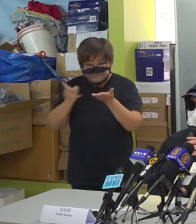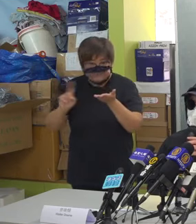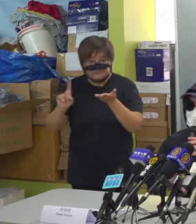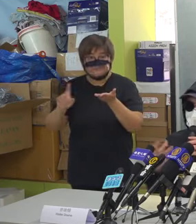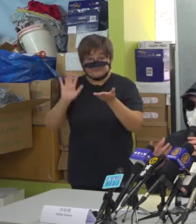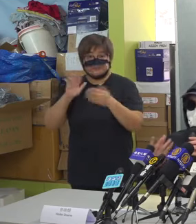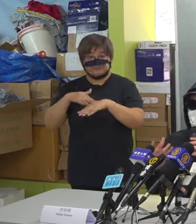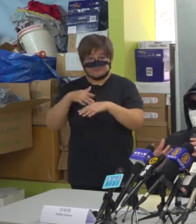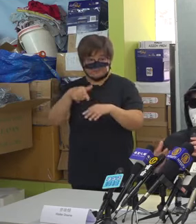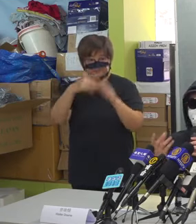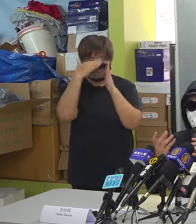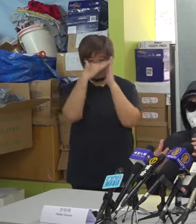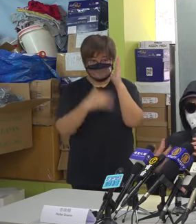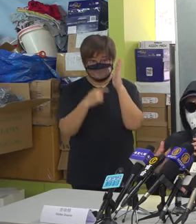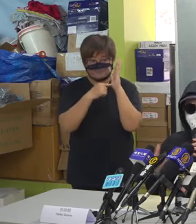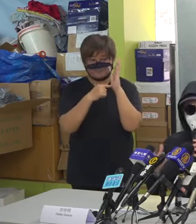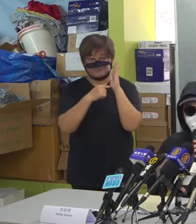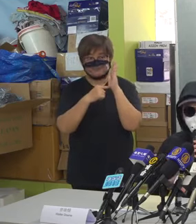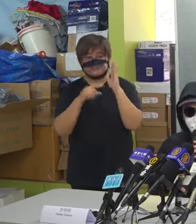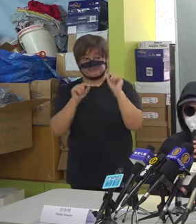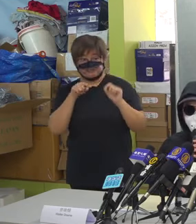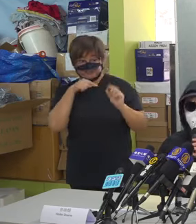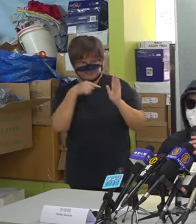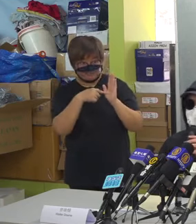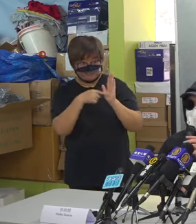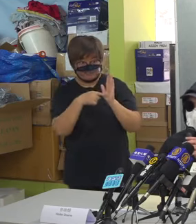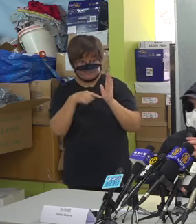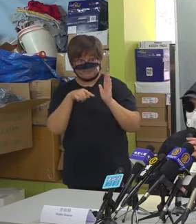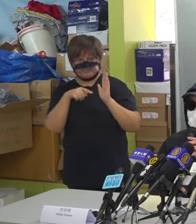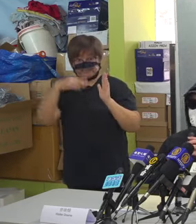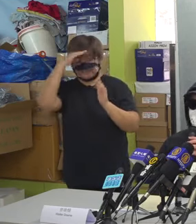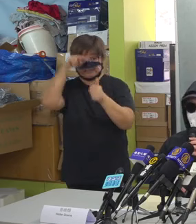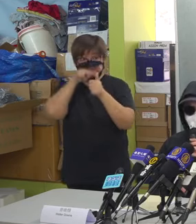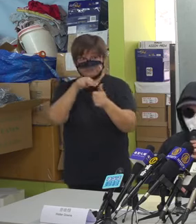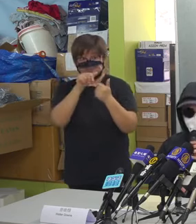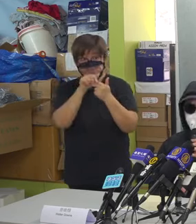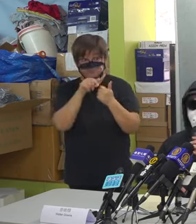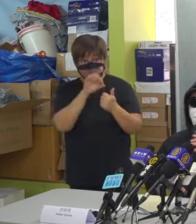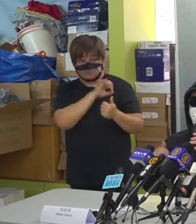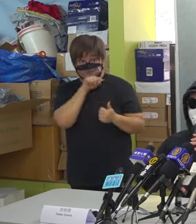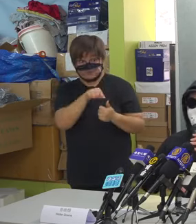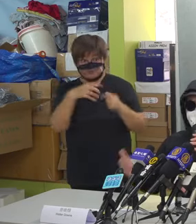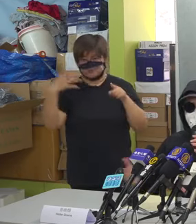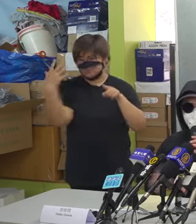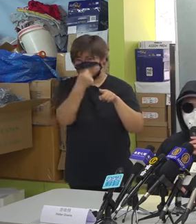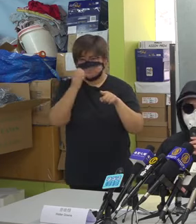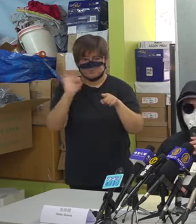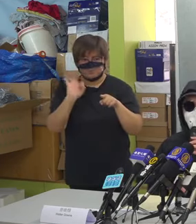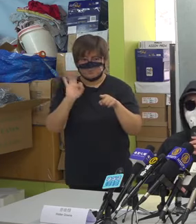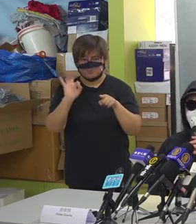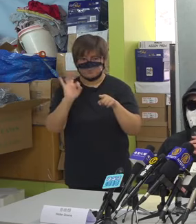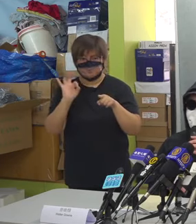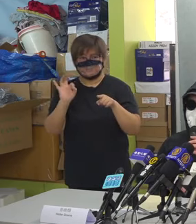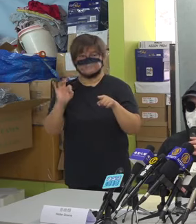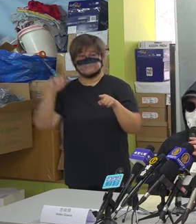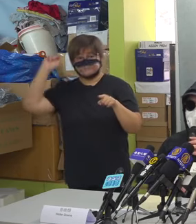就係話佢係欠缺咗一個基本嘅調查權力。首先，監警會是沒有權去調查社會事件，他